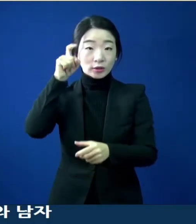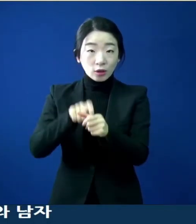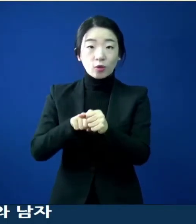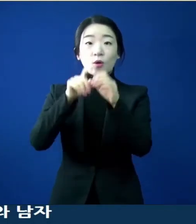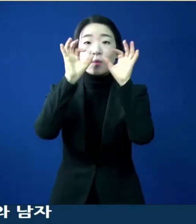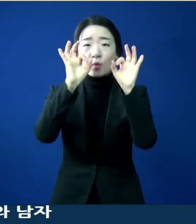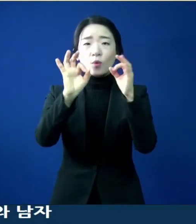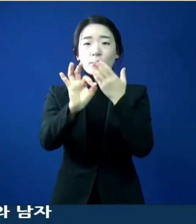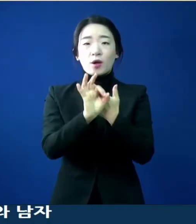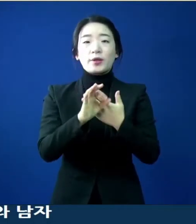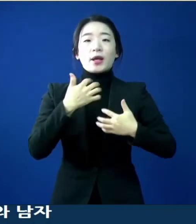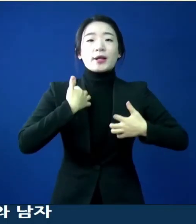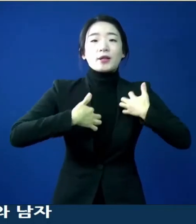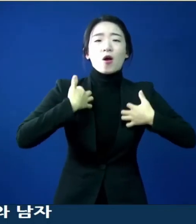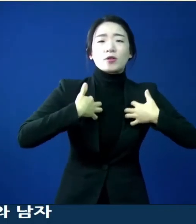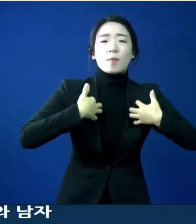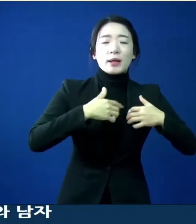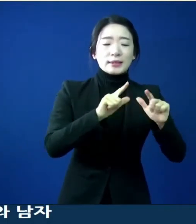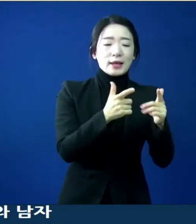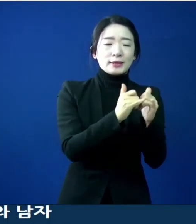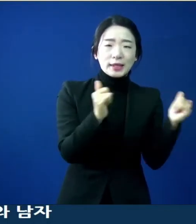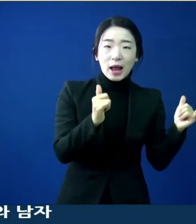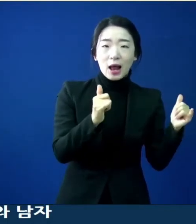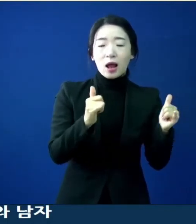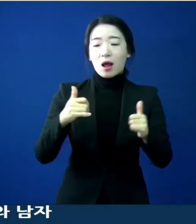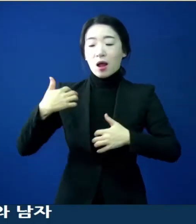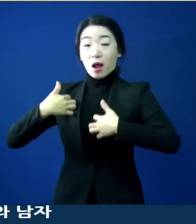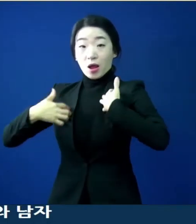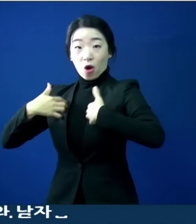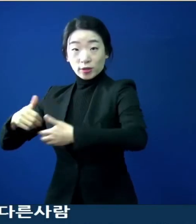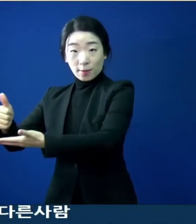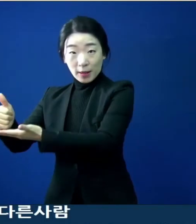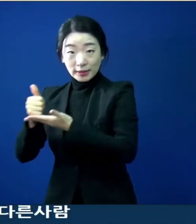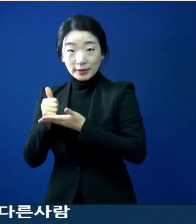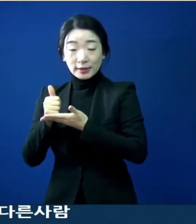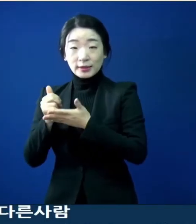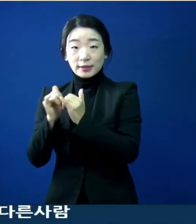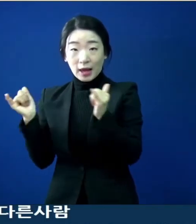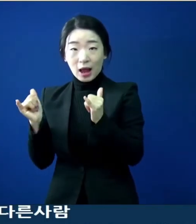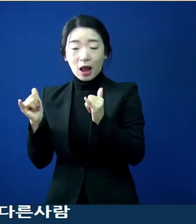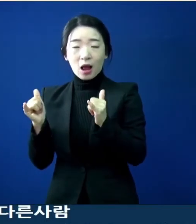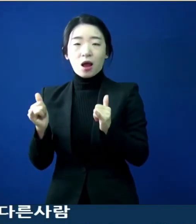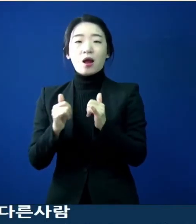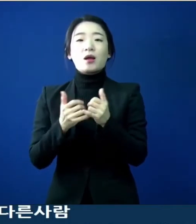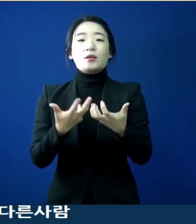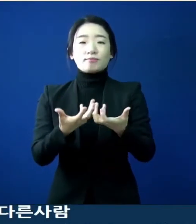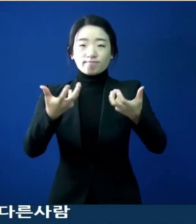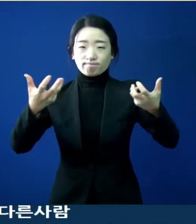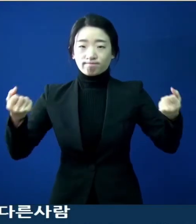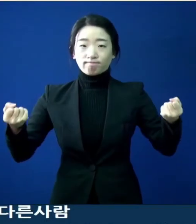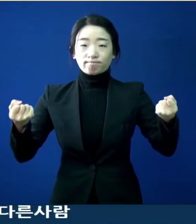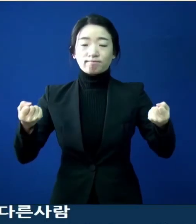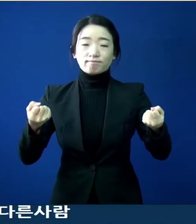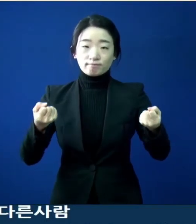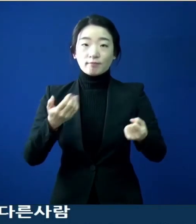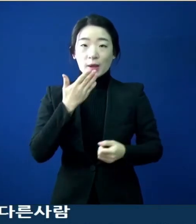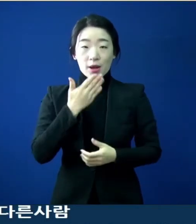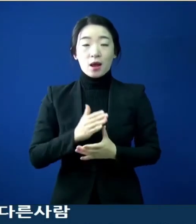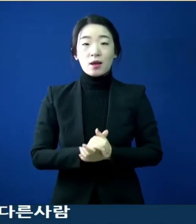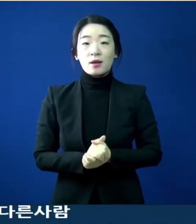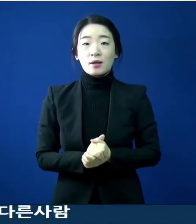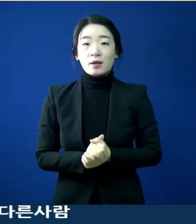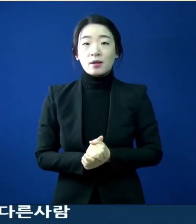자와 영접하지 않은 자 둘로 구분될 수 있습니다. 다시 한번 오늘 본문을